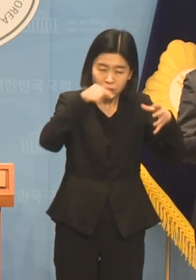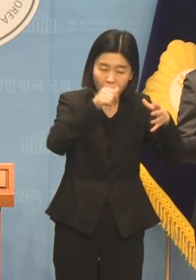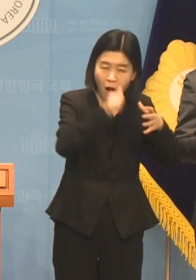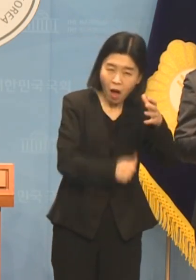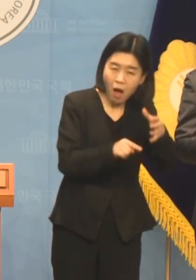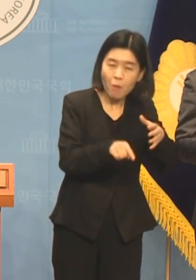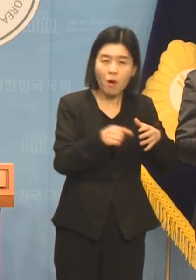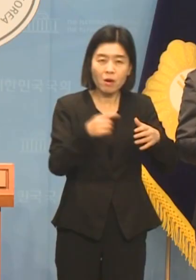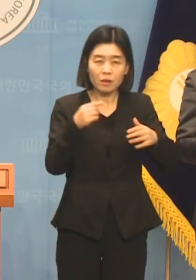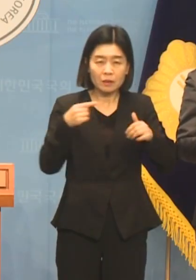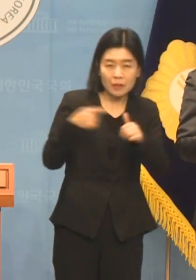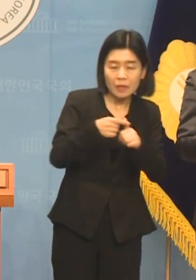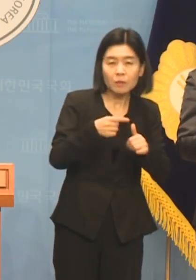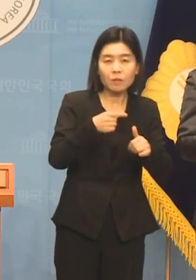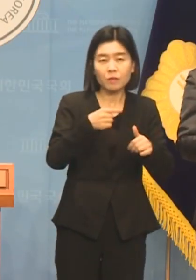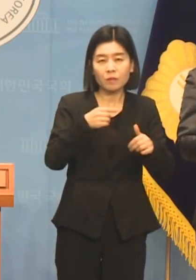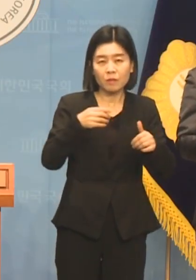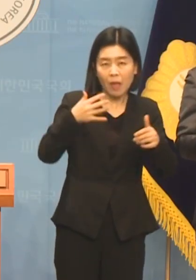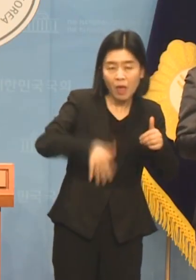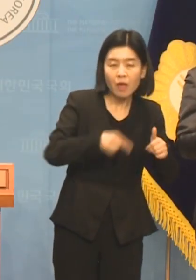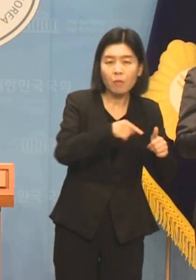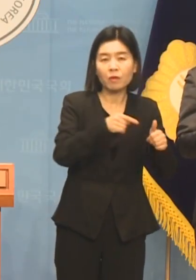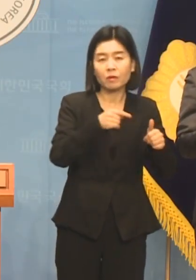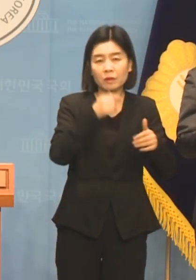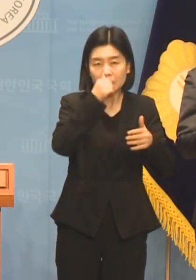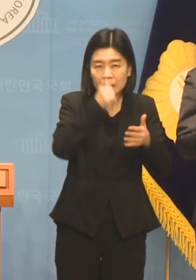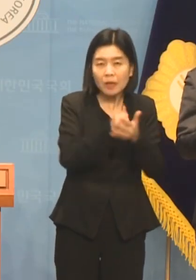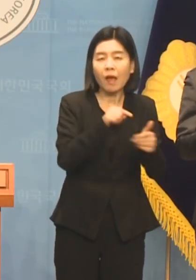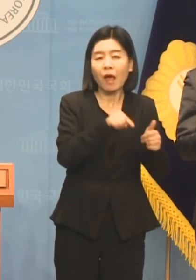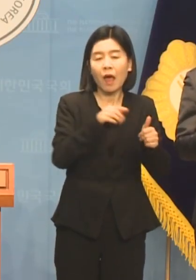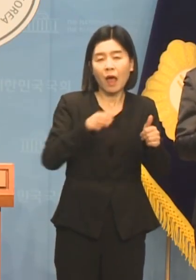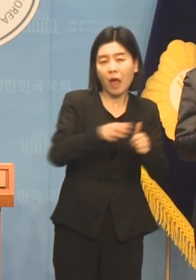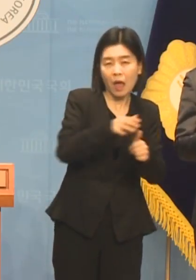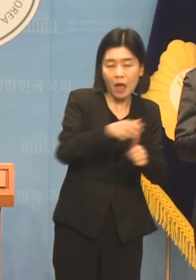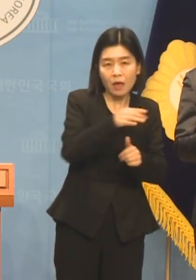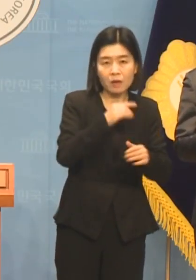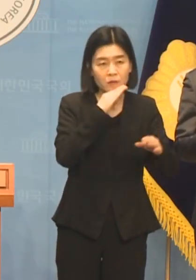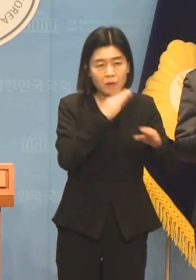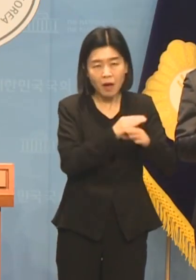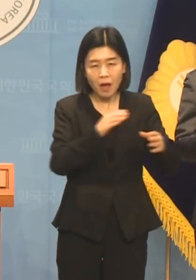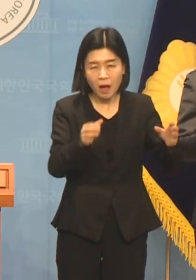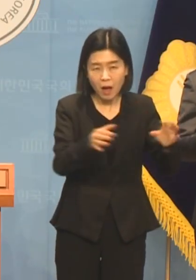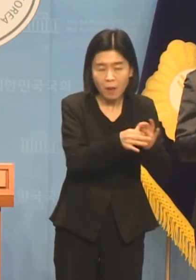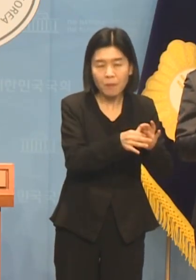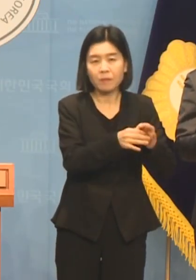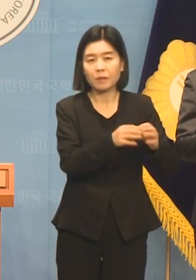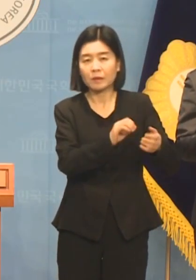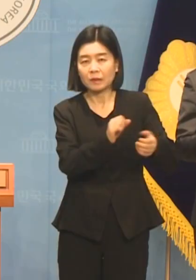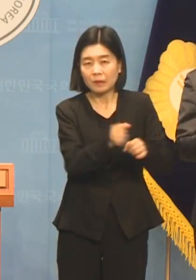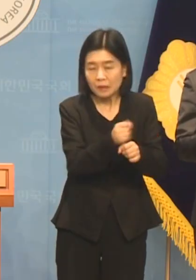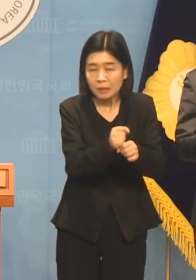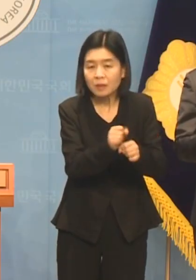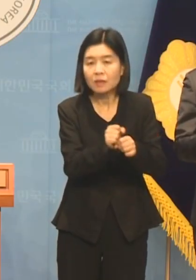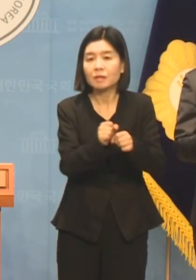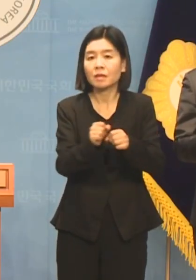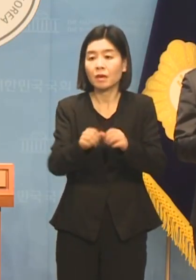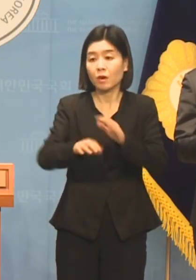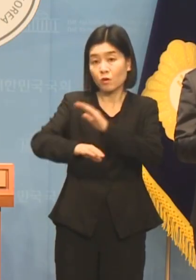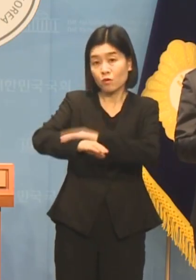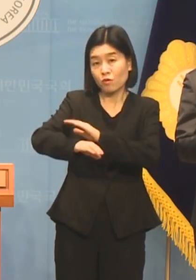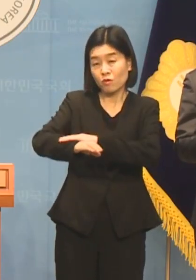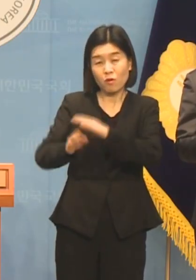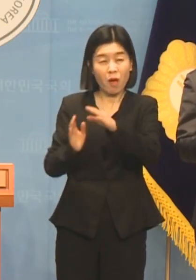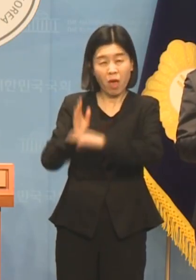등으로 악마화하거나 민주당을 북한, 중국과 결탁한 세력으로 날조하며 극우 세력의 이념 선동이 끊이지 않는